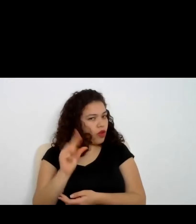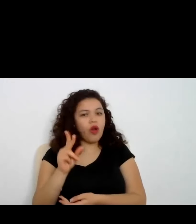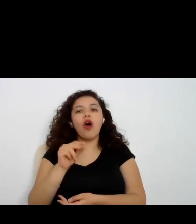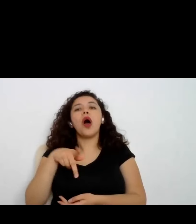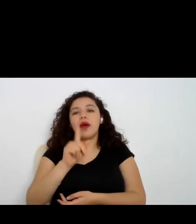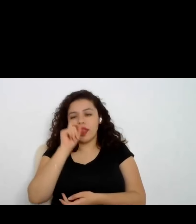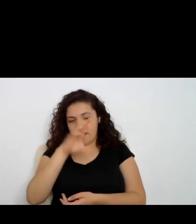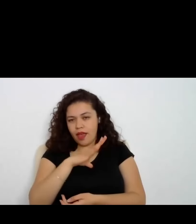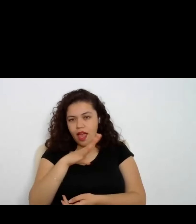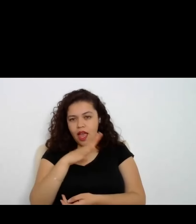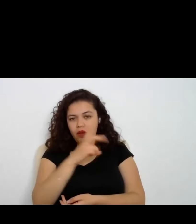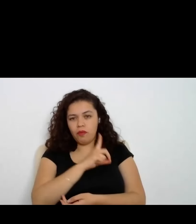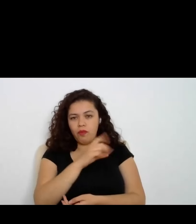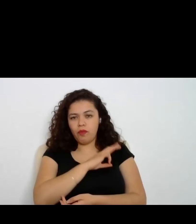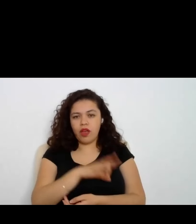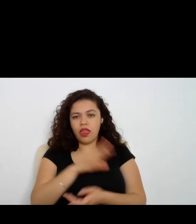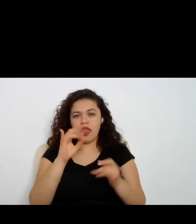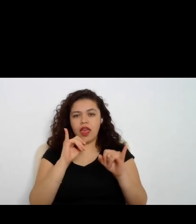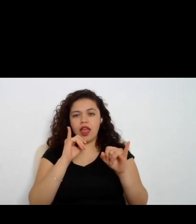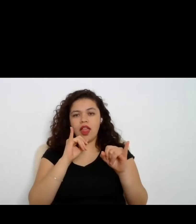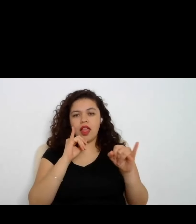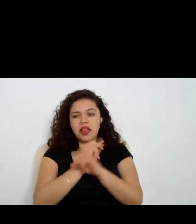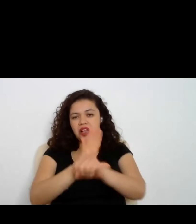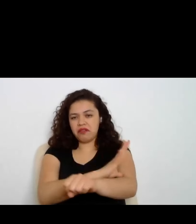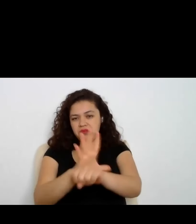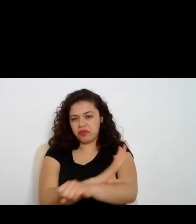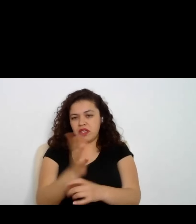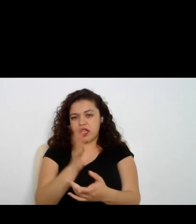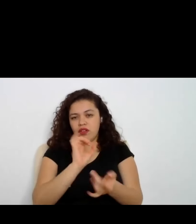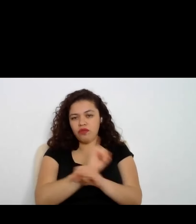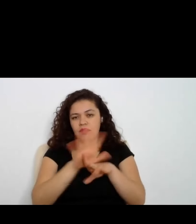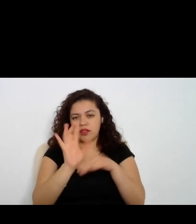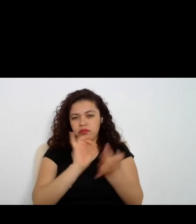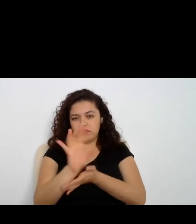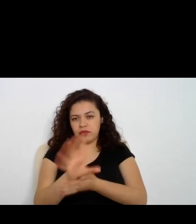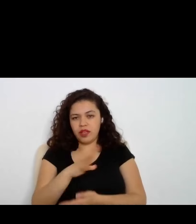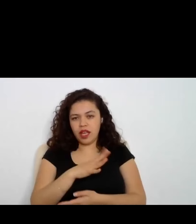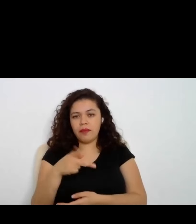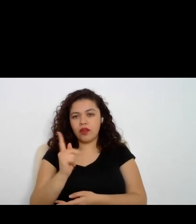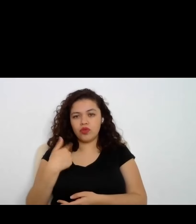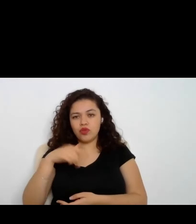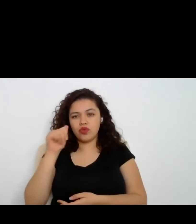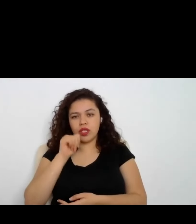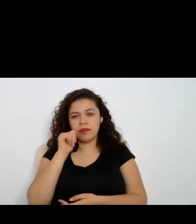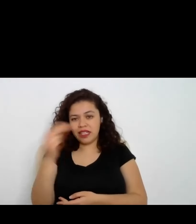en medios electrónicos o digitales. Y porque no siempre necesito que el titular me